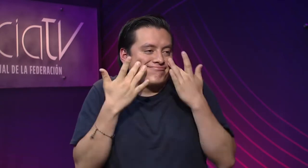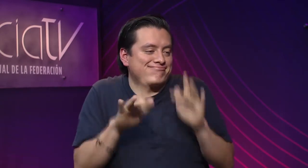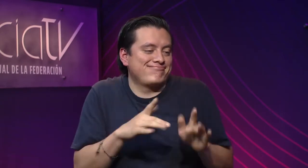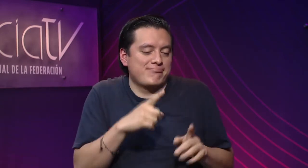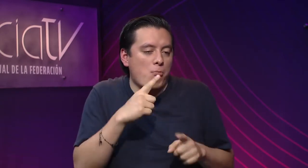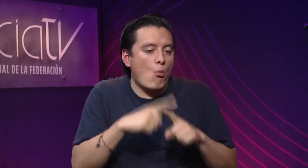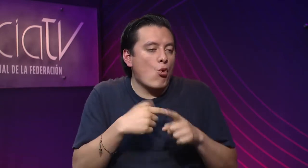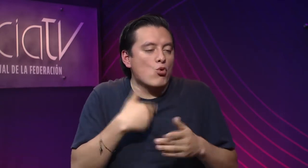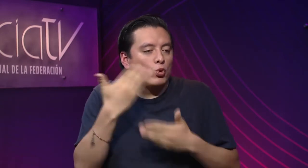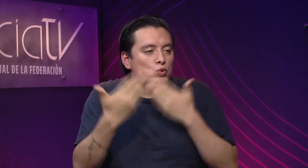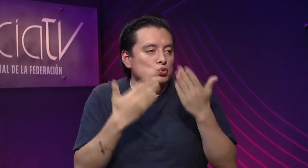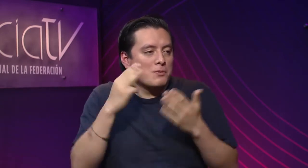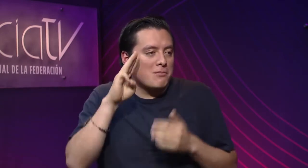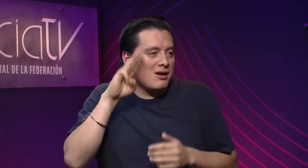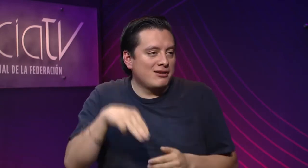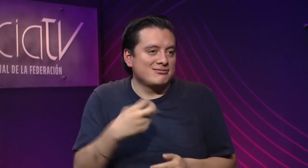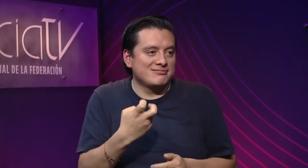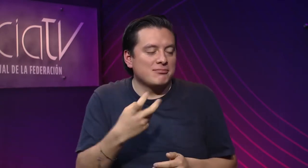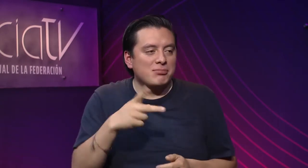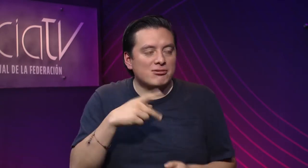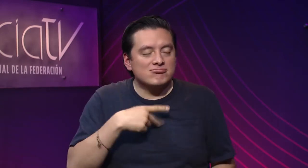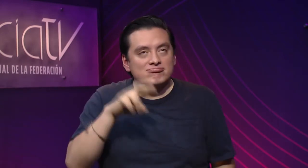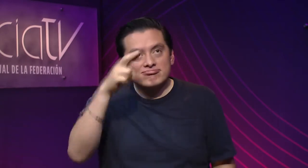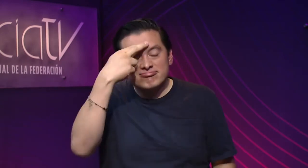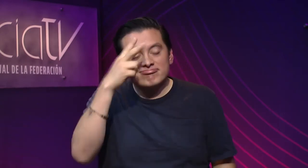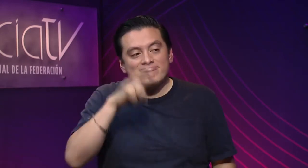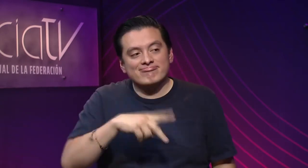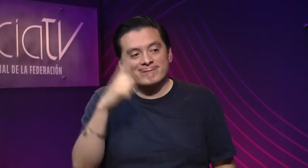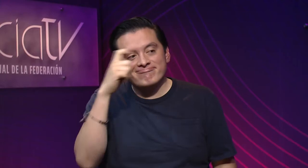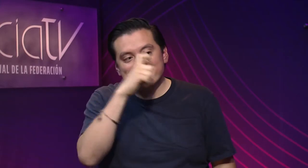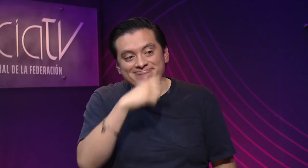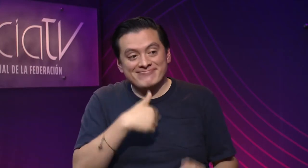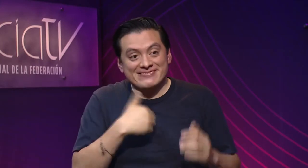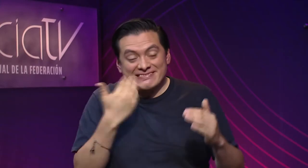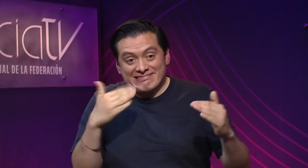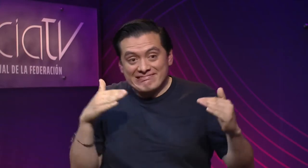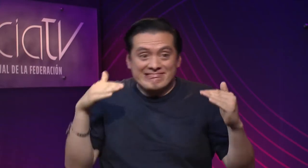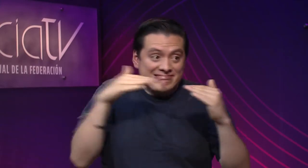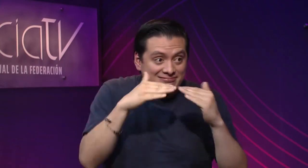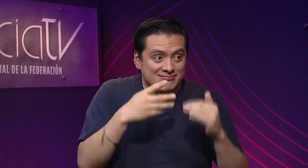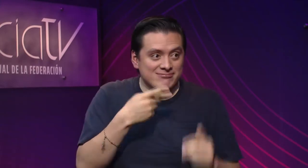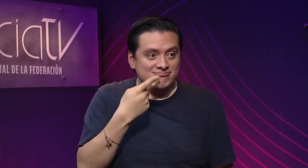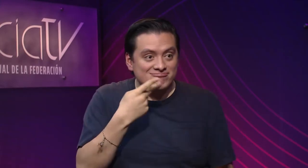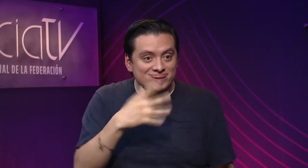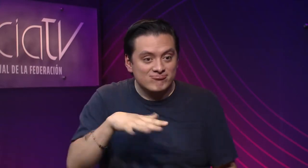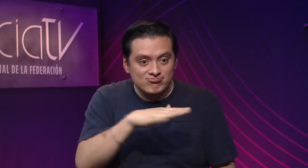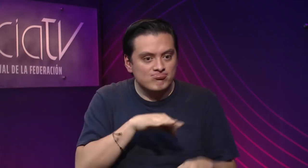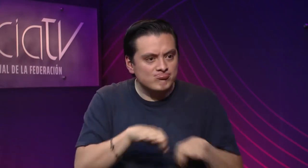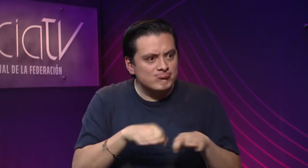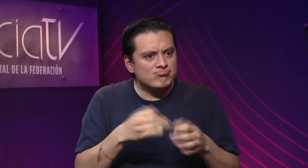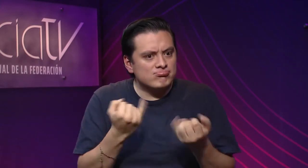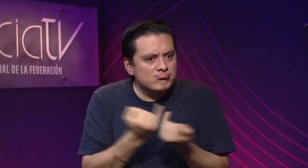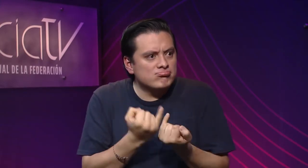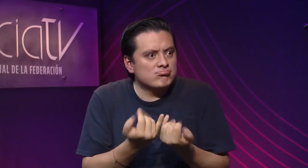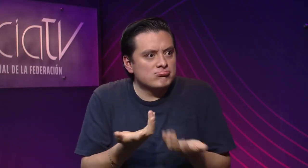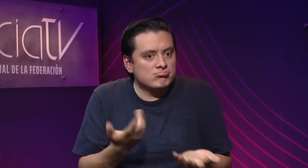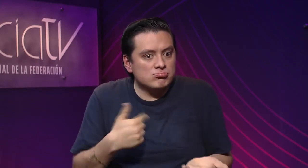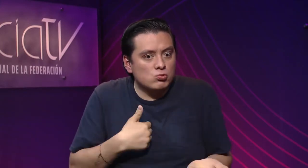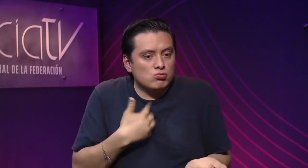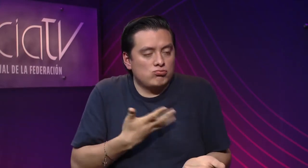la verdad es que en ese entonces sí me sentía muy entristecido. La vida me llevó después a buscar la maestría y ahora estar estudiando,